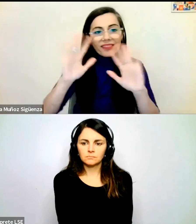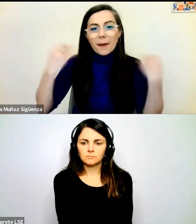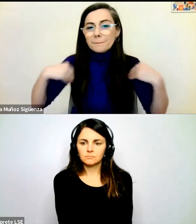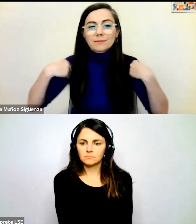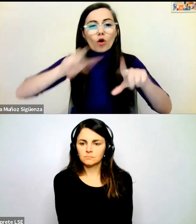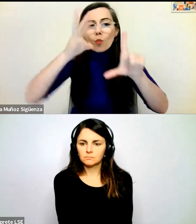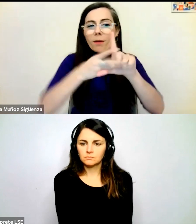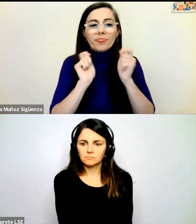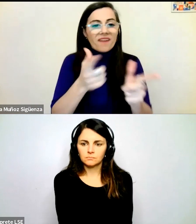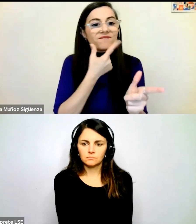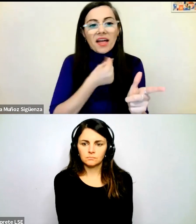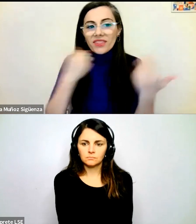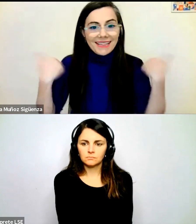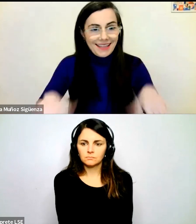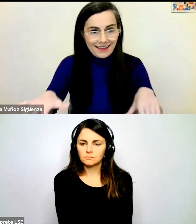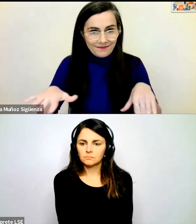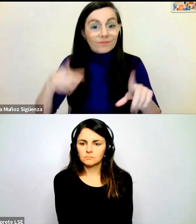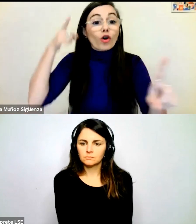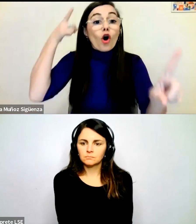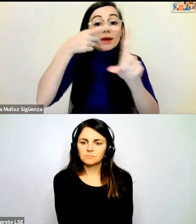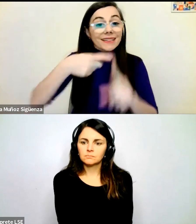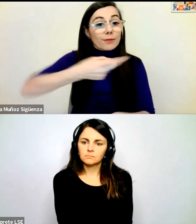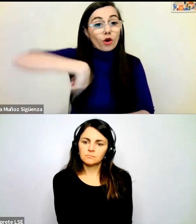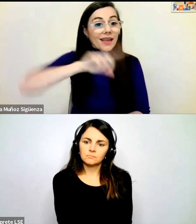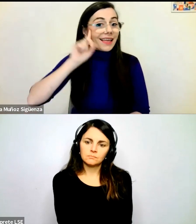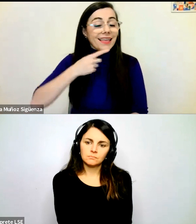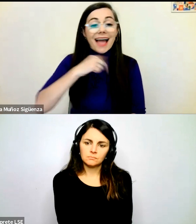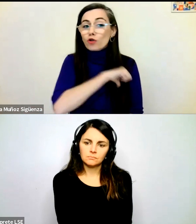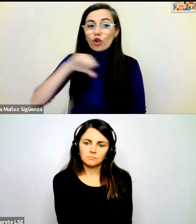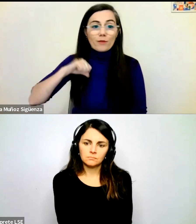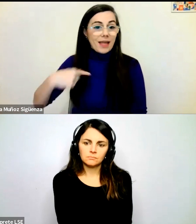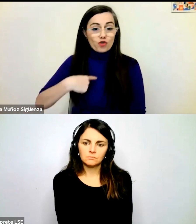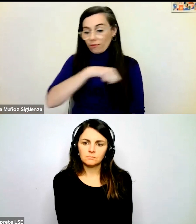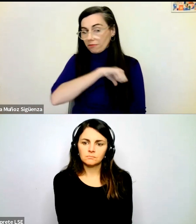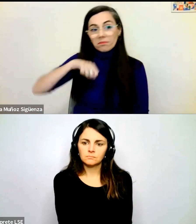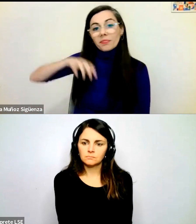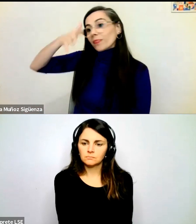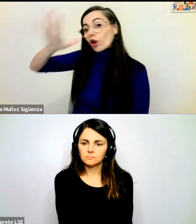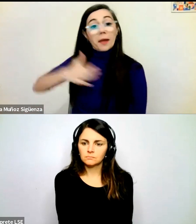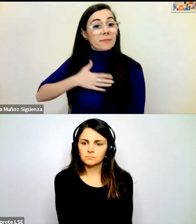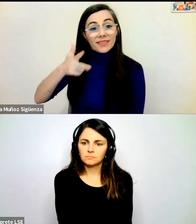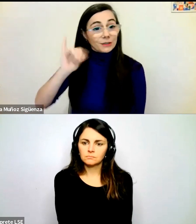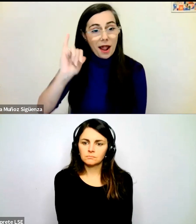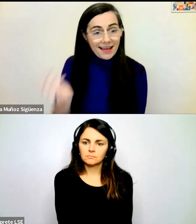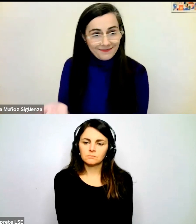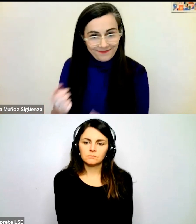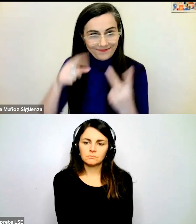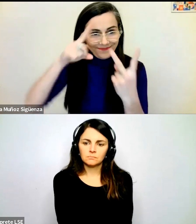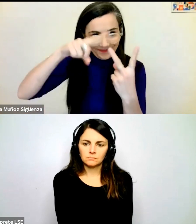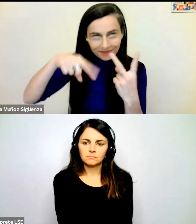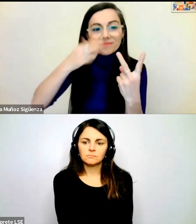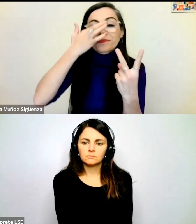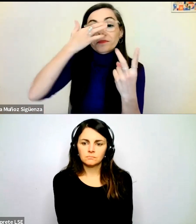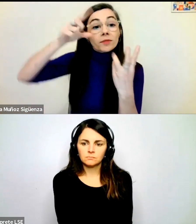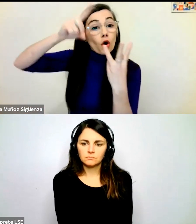necesario preguntar dudas acerca de cómo redactar esta reclamación, puesto que ya lo tenemos hecho previamente